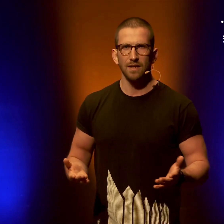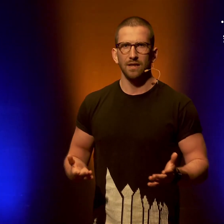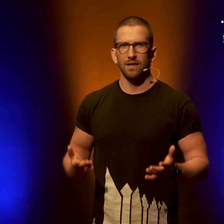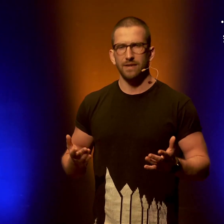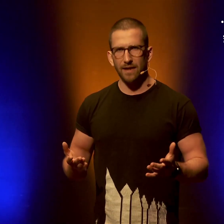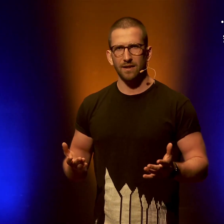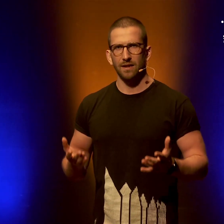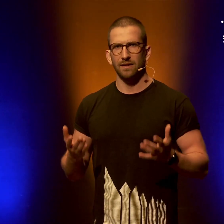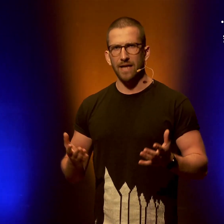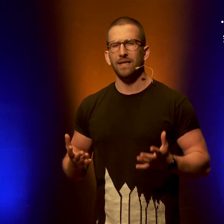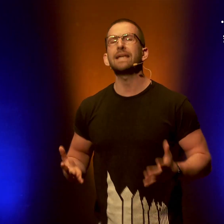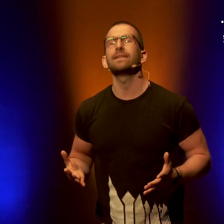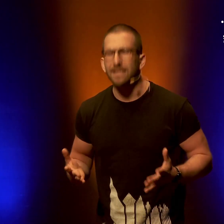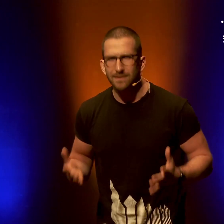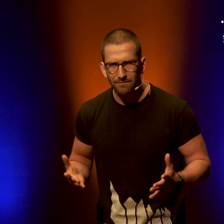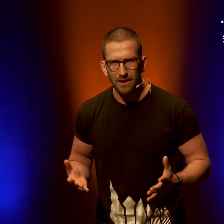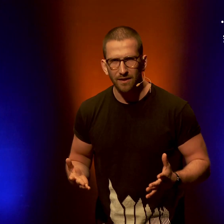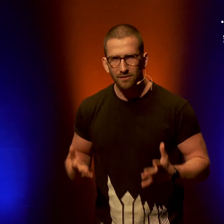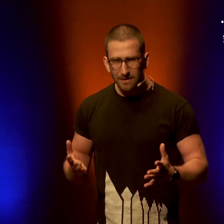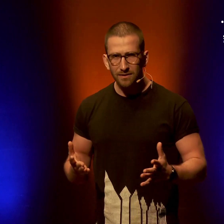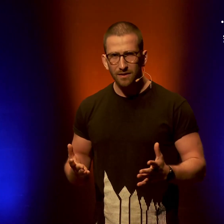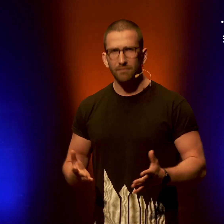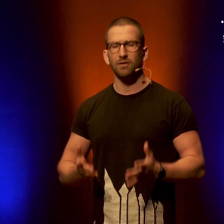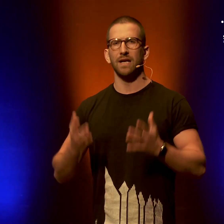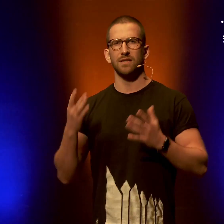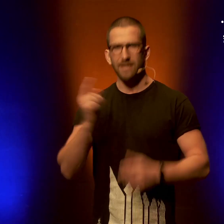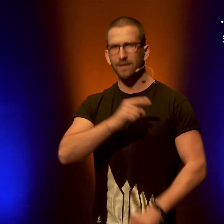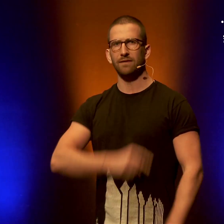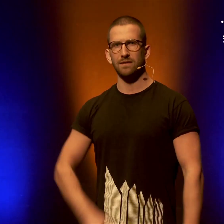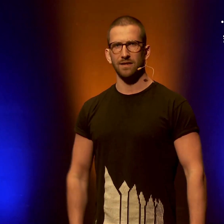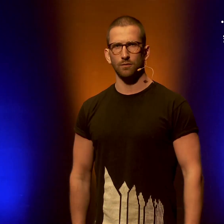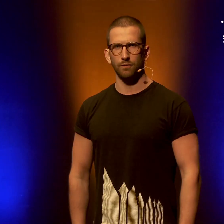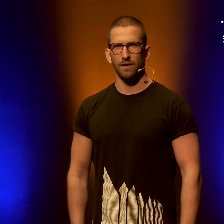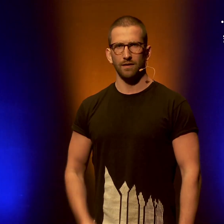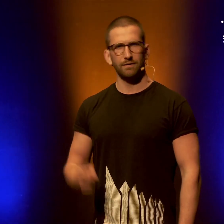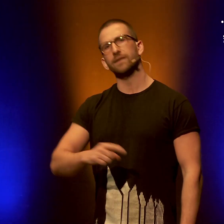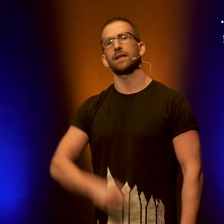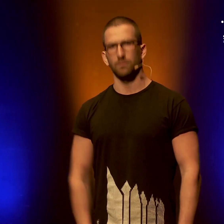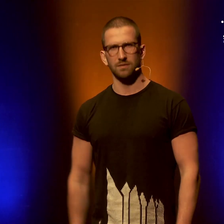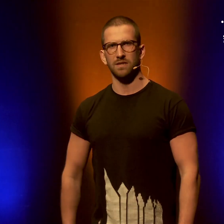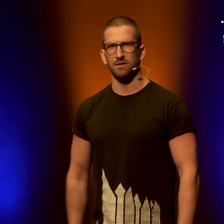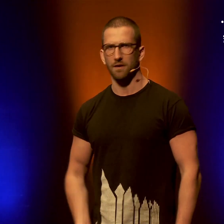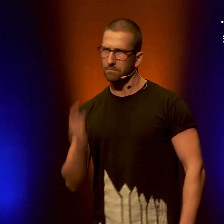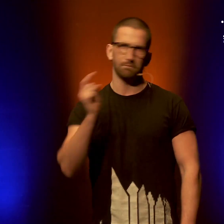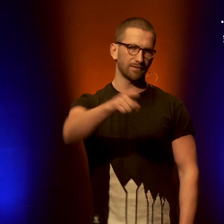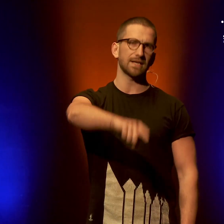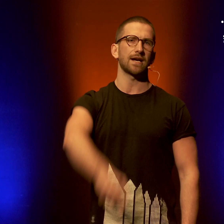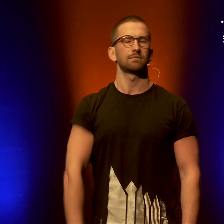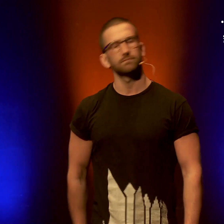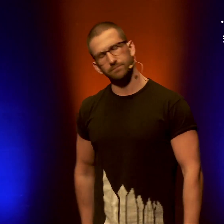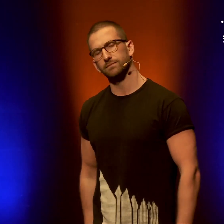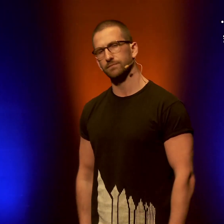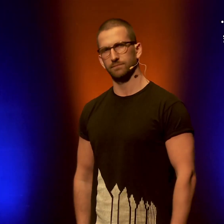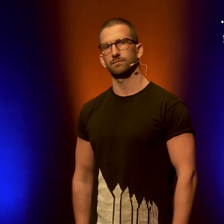tańczyć jak najintensywniej. To znaczy wykonajcie jak najwięcej ruchów w jak najkrótszym czasie.